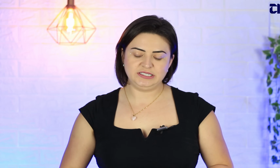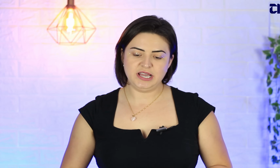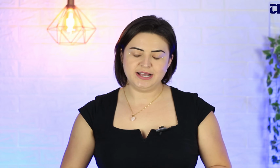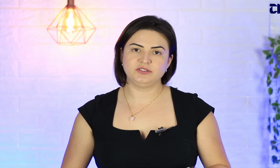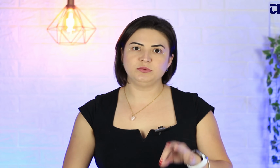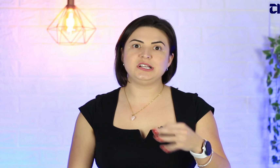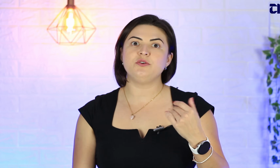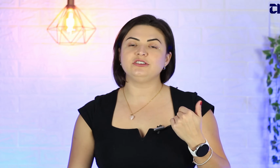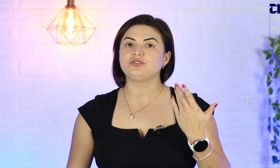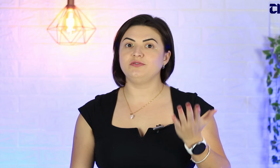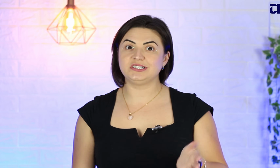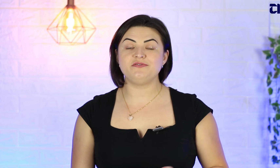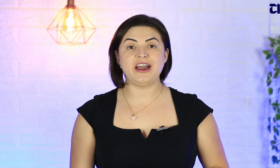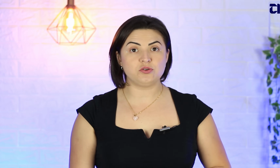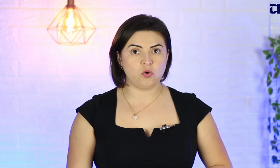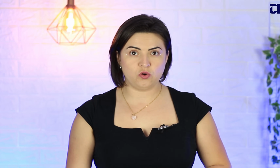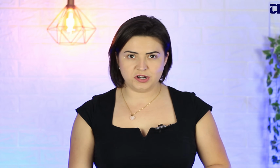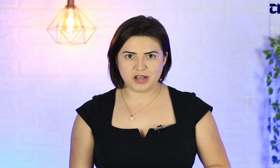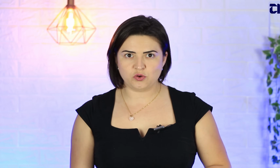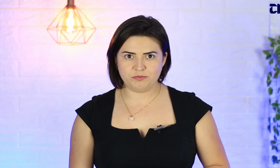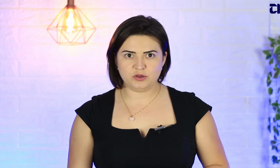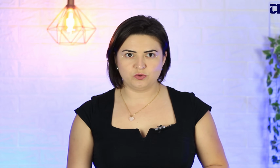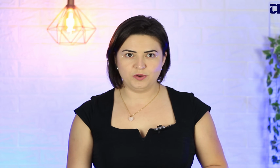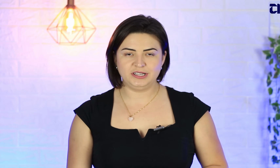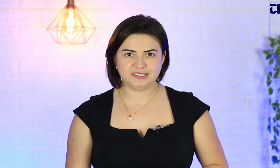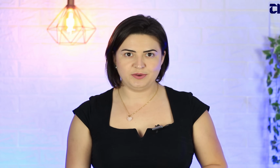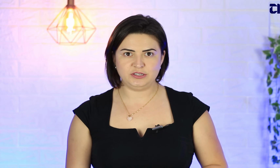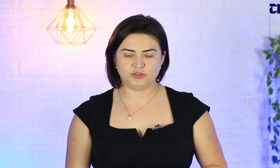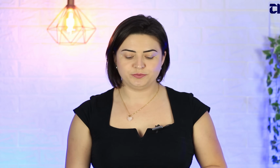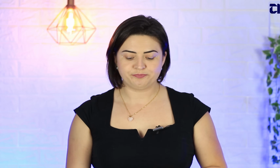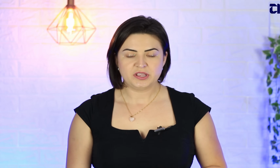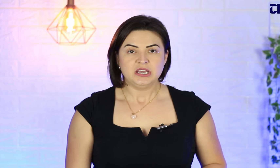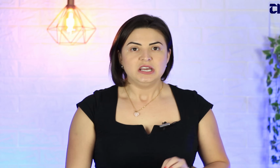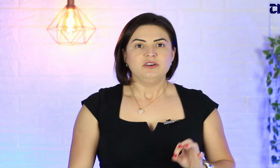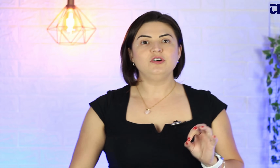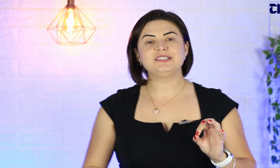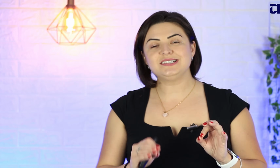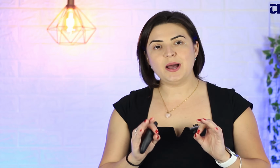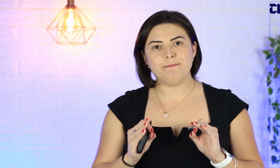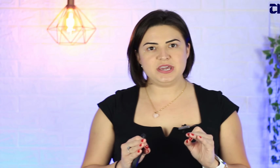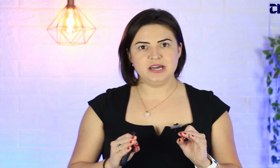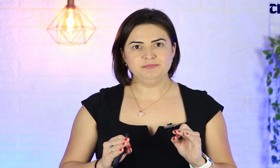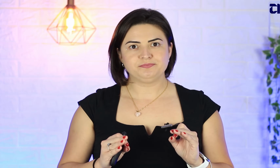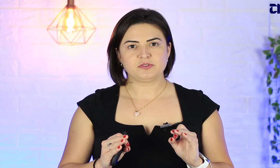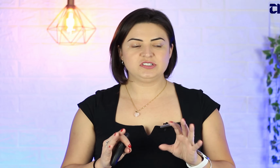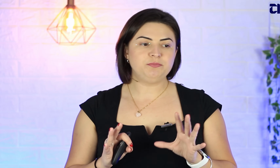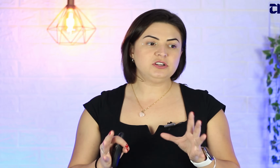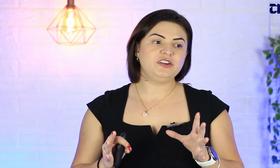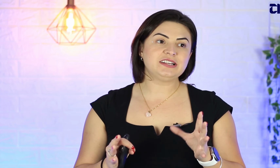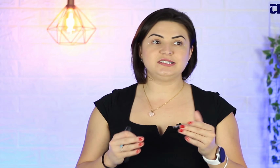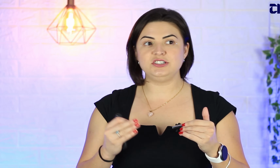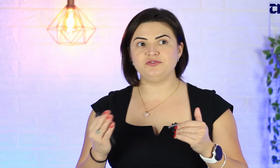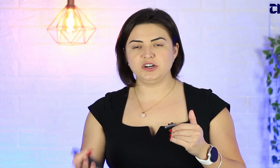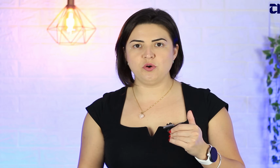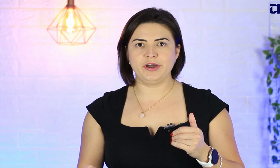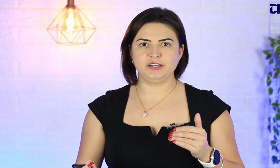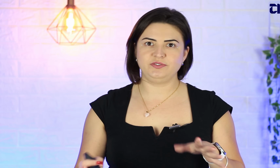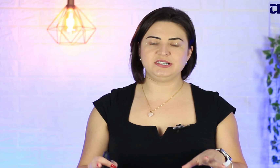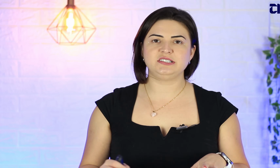faciais. Vamos lá. Eu acho que você vai concordar comigo com relação a isso. Você sabia... Você pode falar que você sente vergonha de fazer